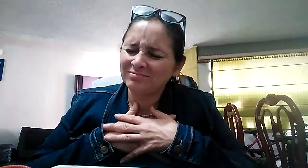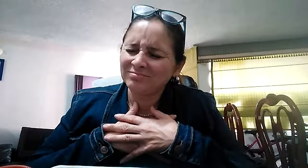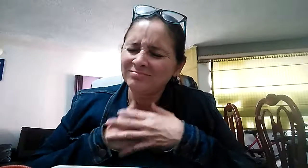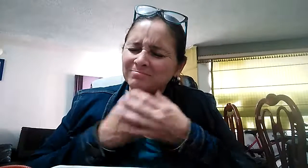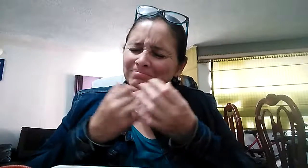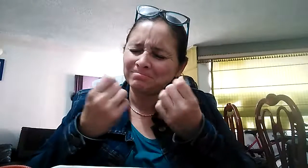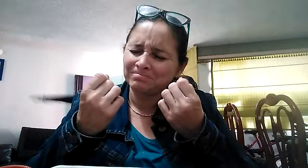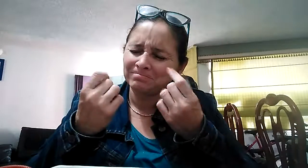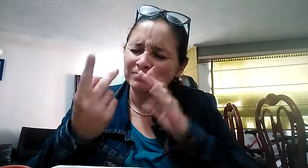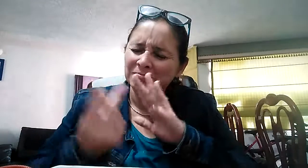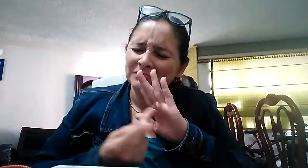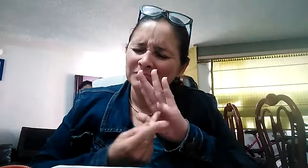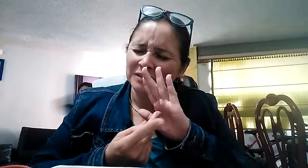esa hermosa muñeca distrayéndome.